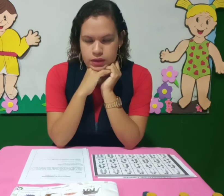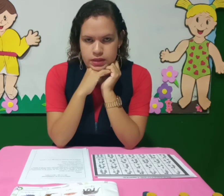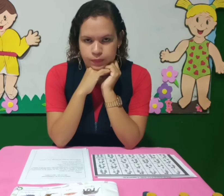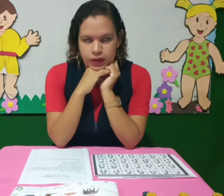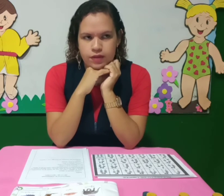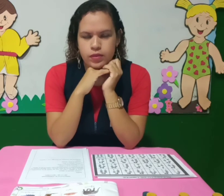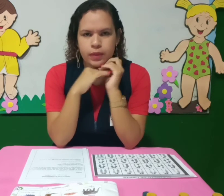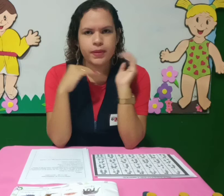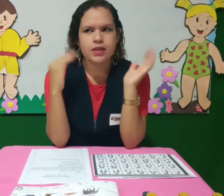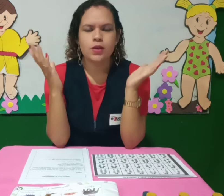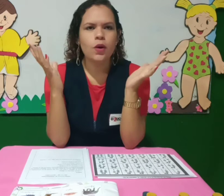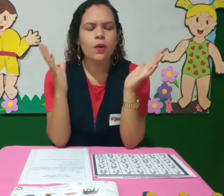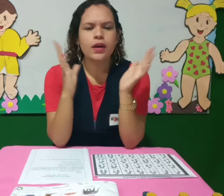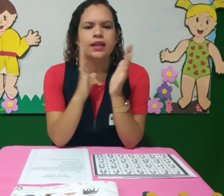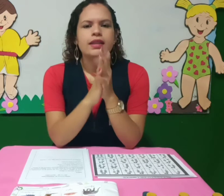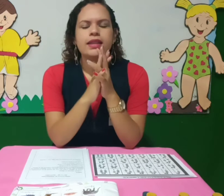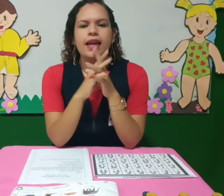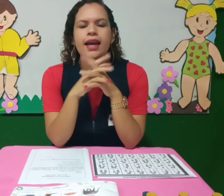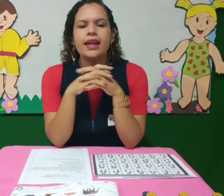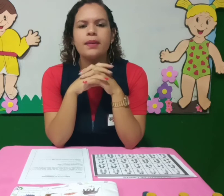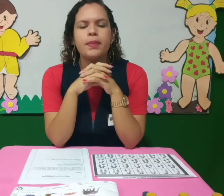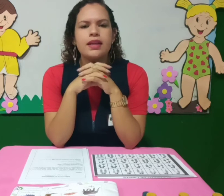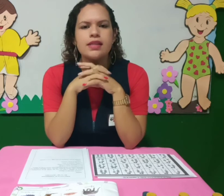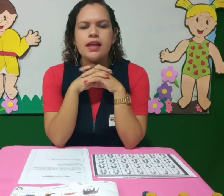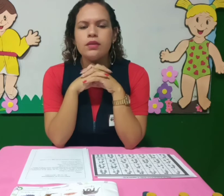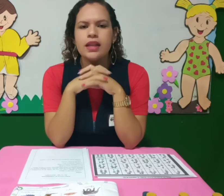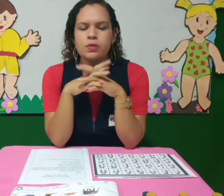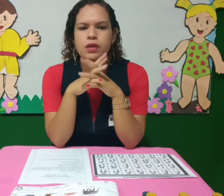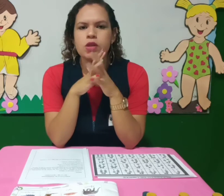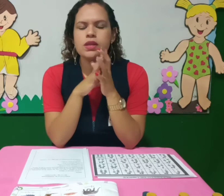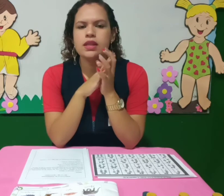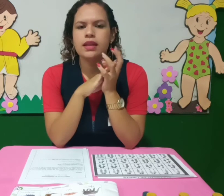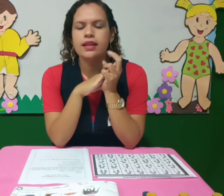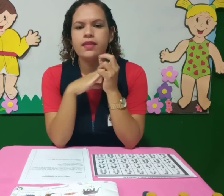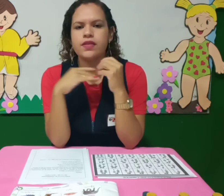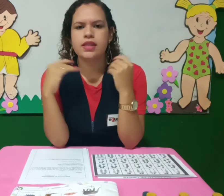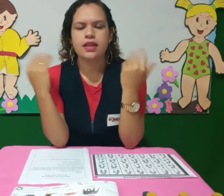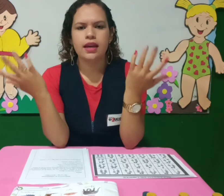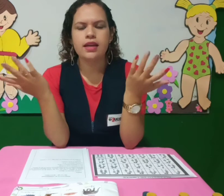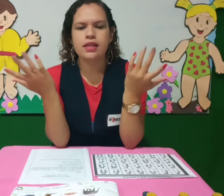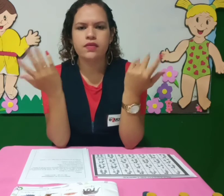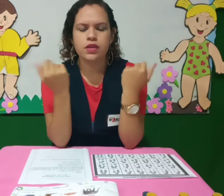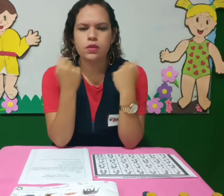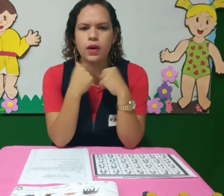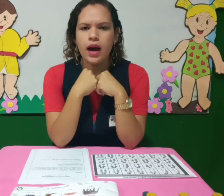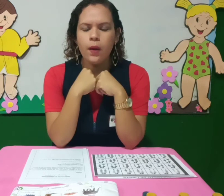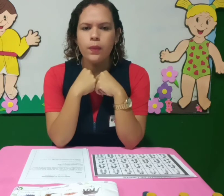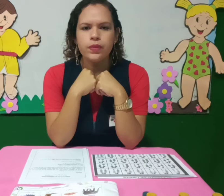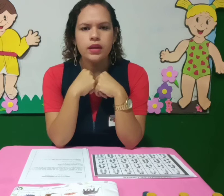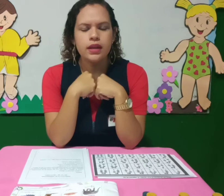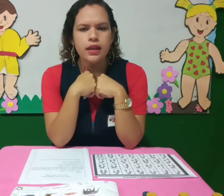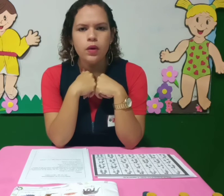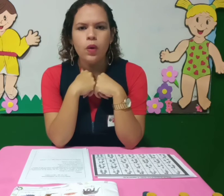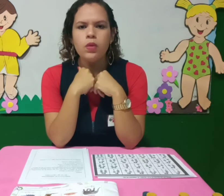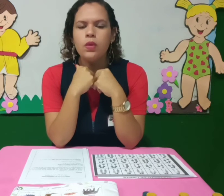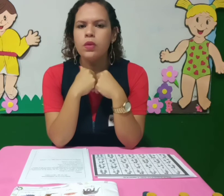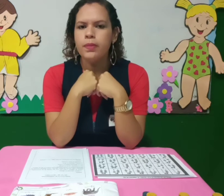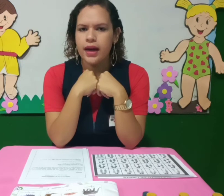pessoas, teve uma pessoa que ela, pensando nas pessoas que têm deficiência visual, criou o